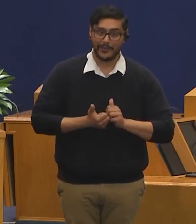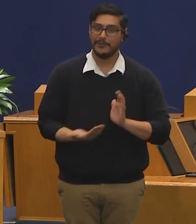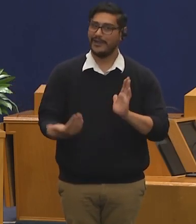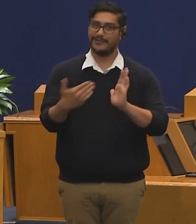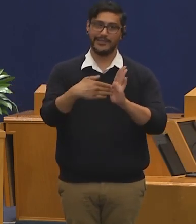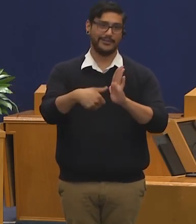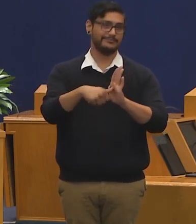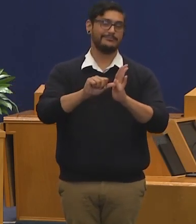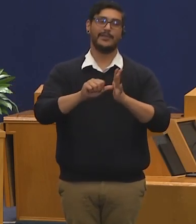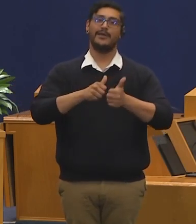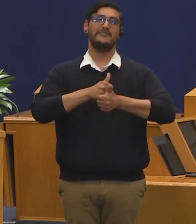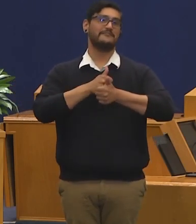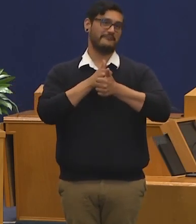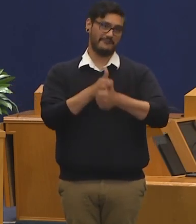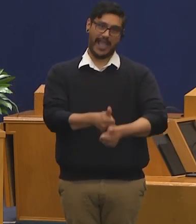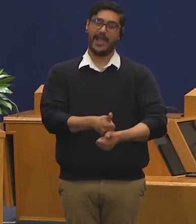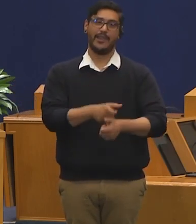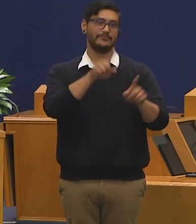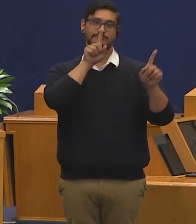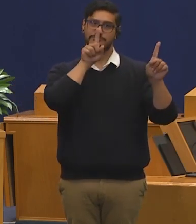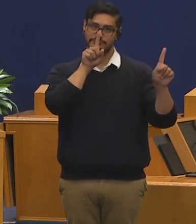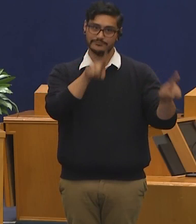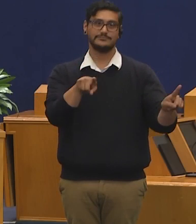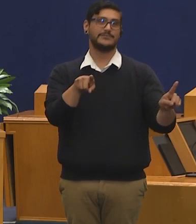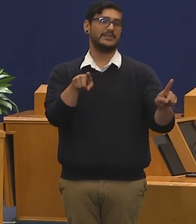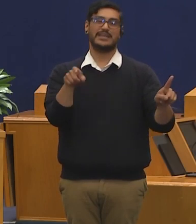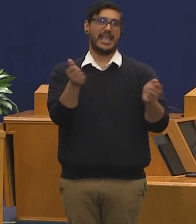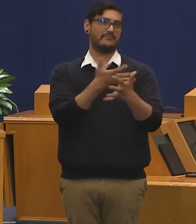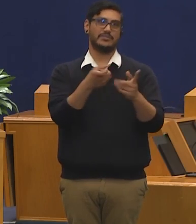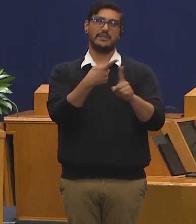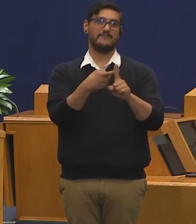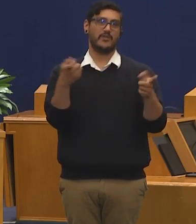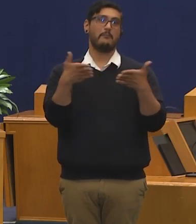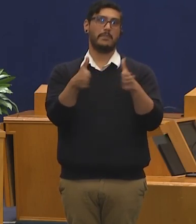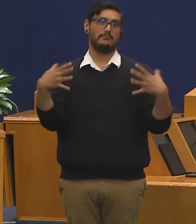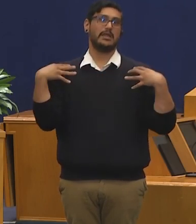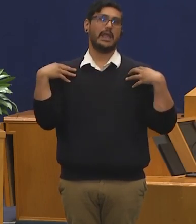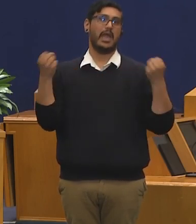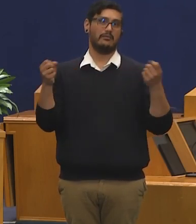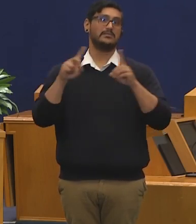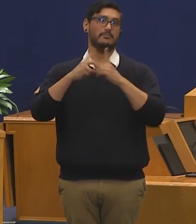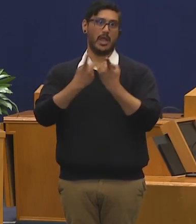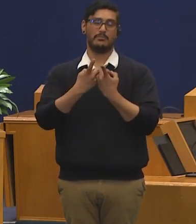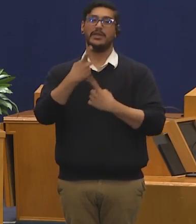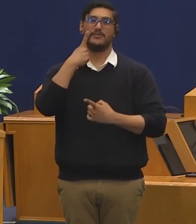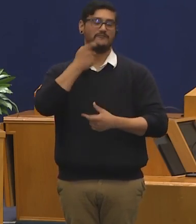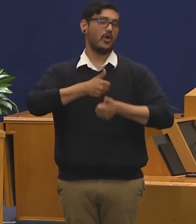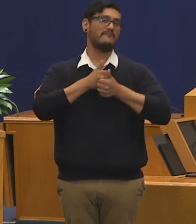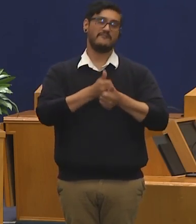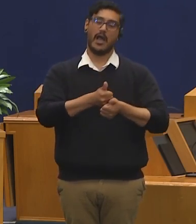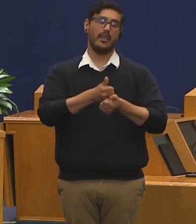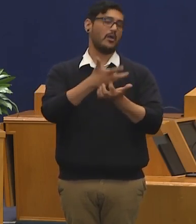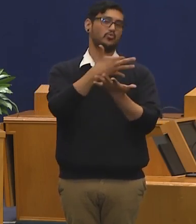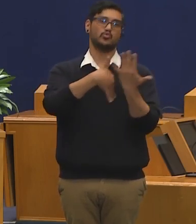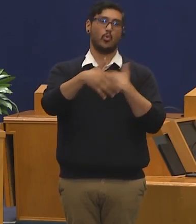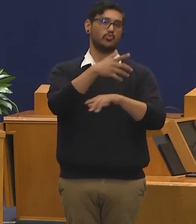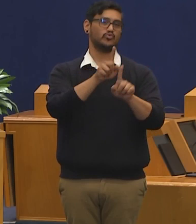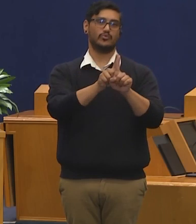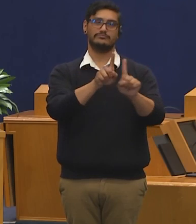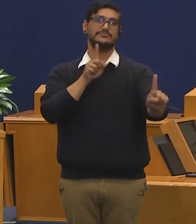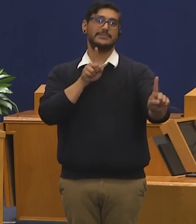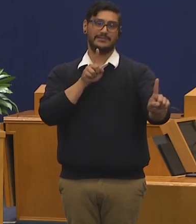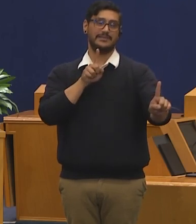las directivas del Departamento de Salud Pública para mantener la distancia física. Y con eso le